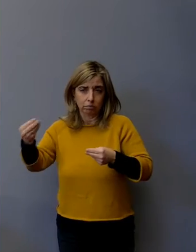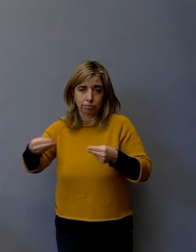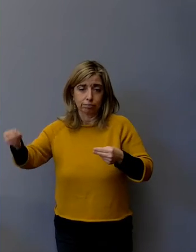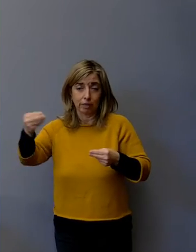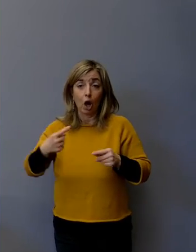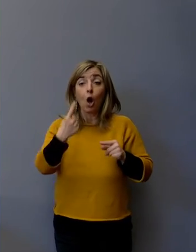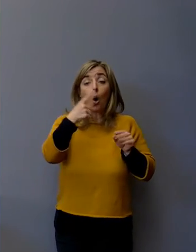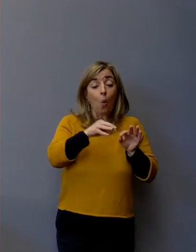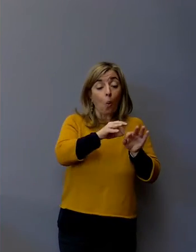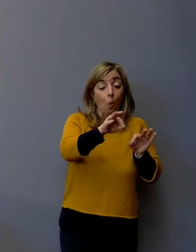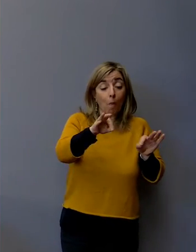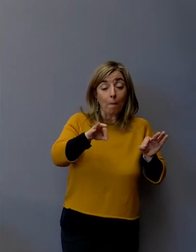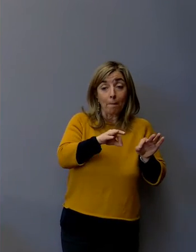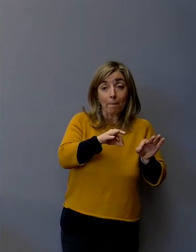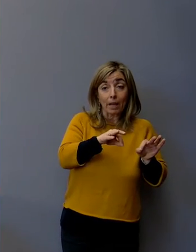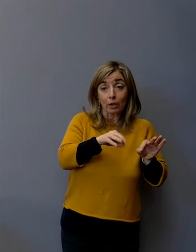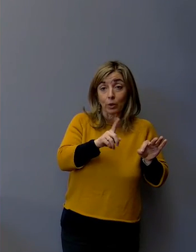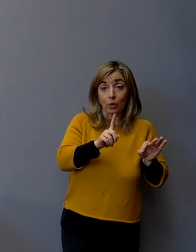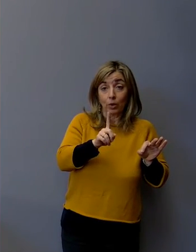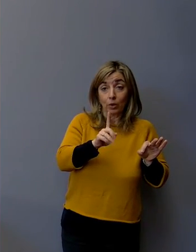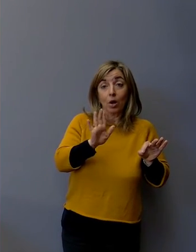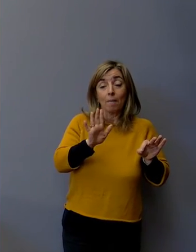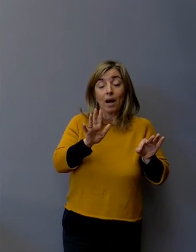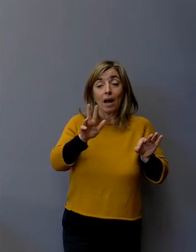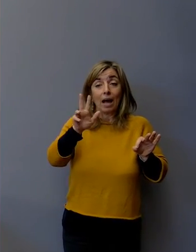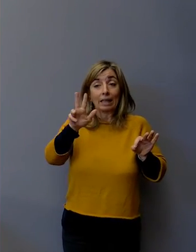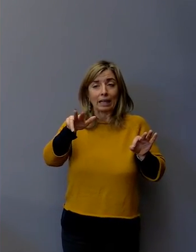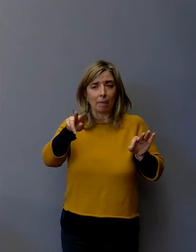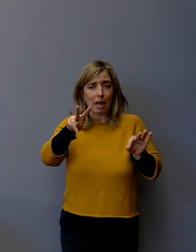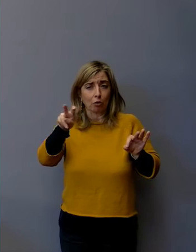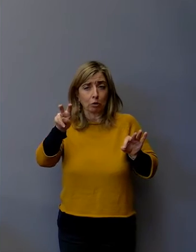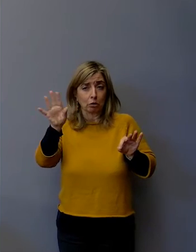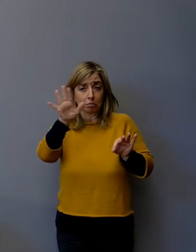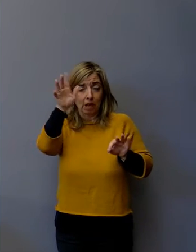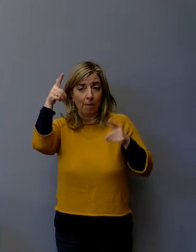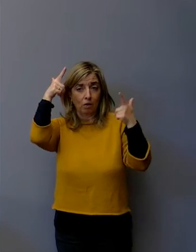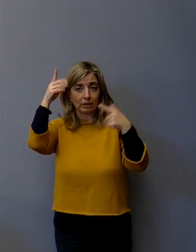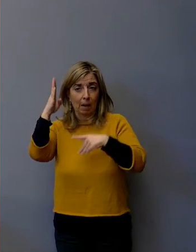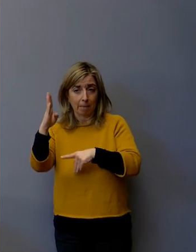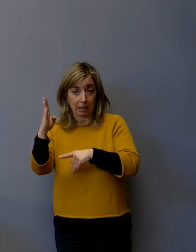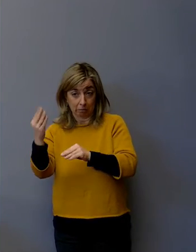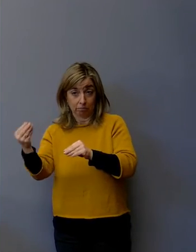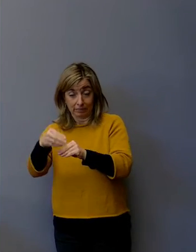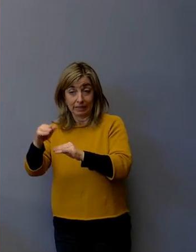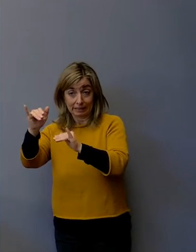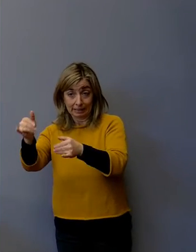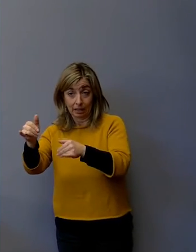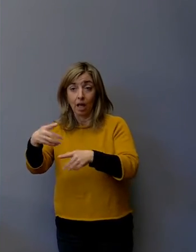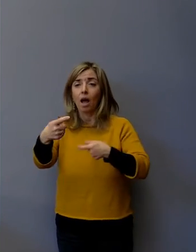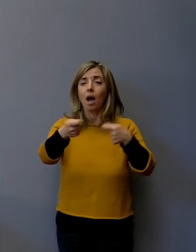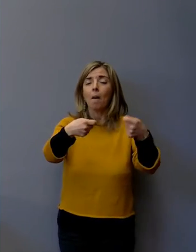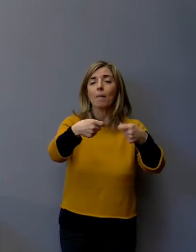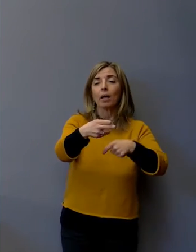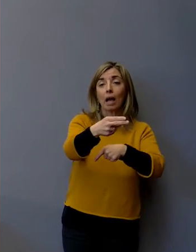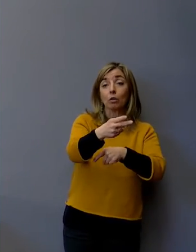però 3200 ad esempio a san benigno si mercato del pesce per quanto pare anche